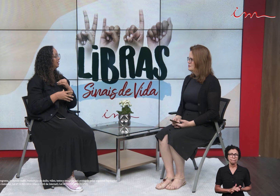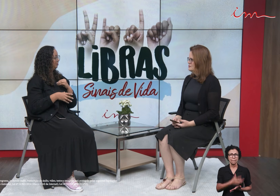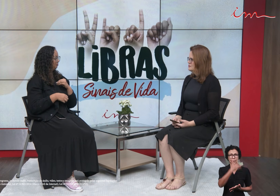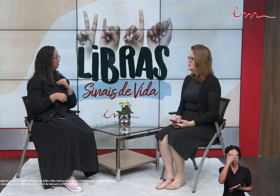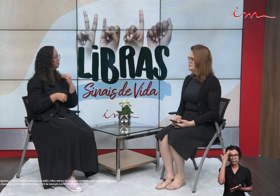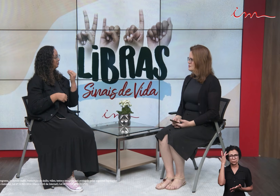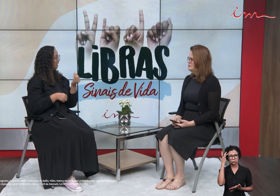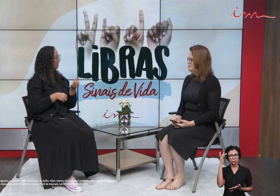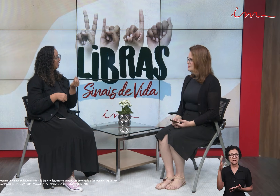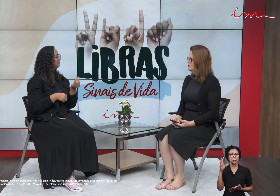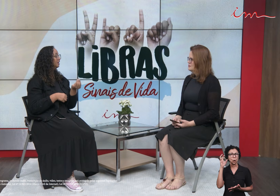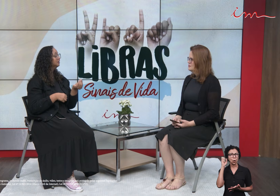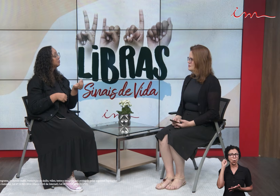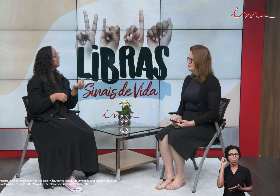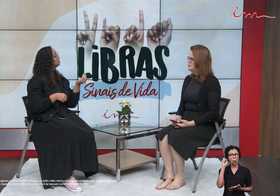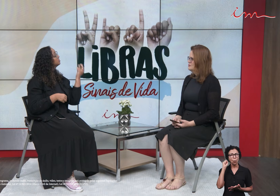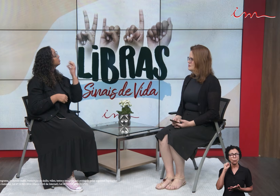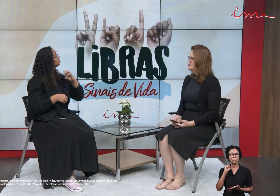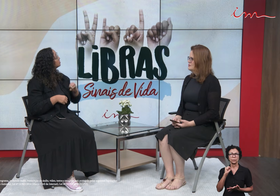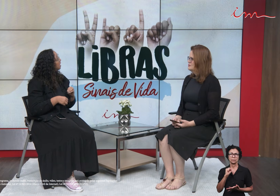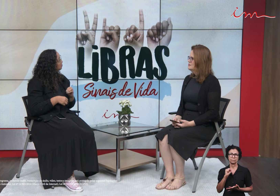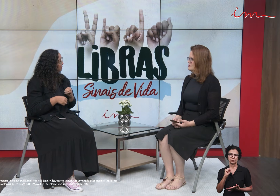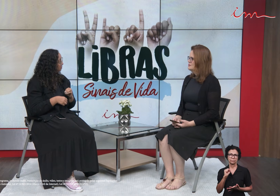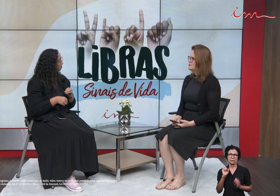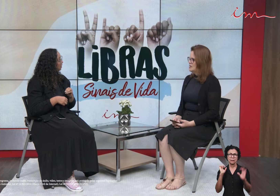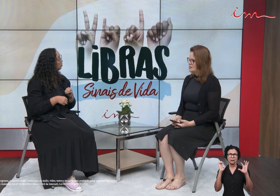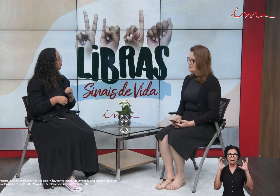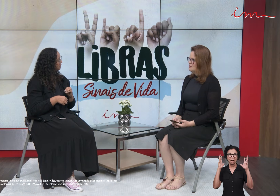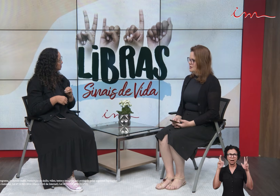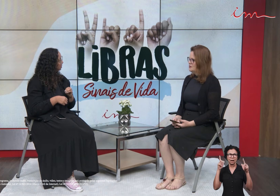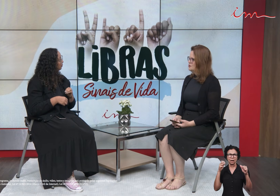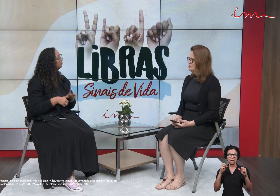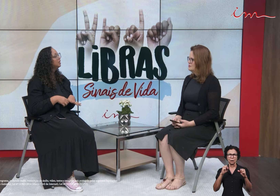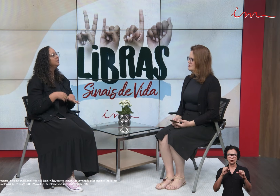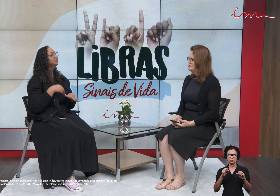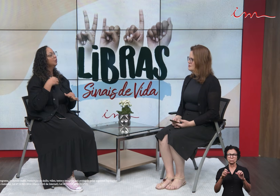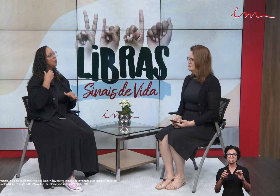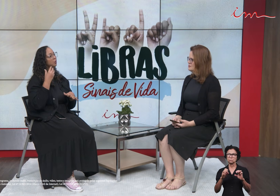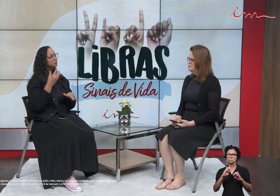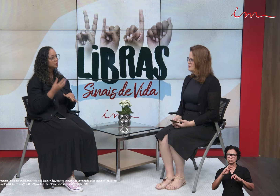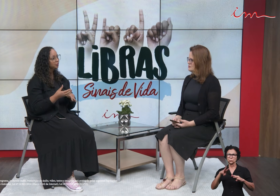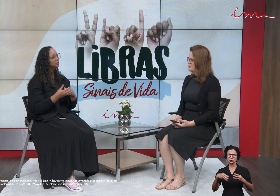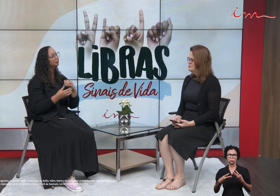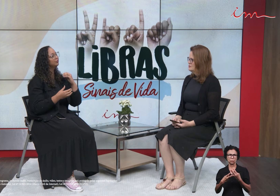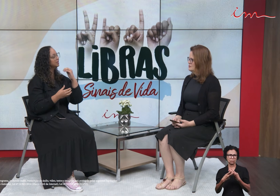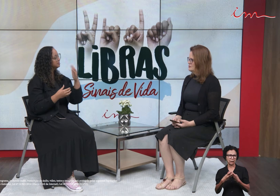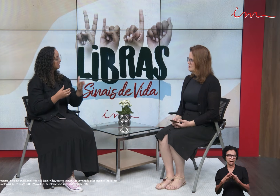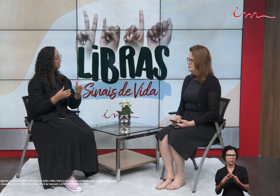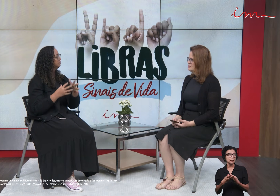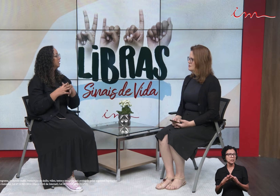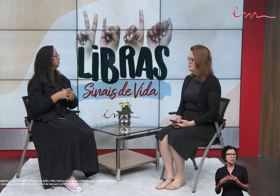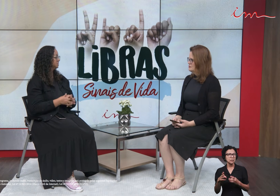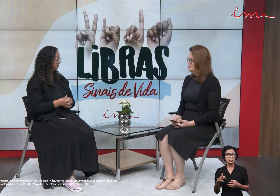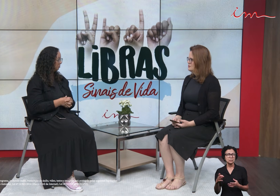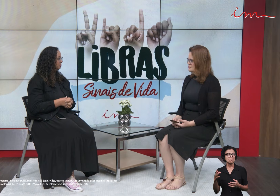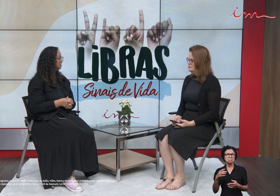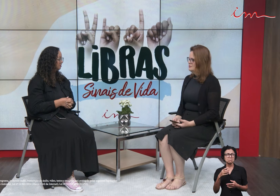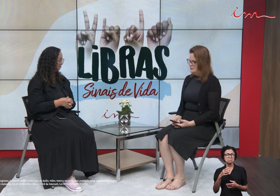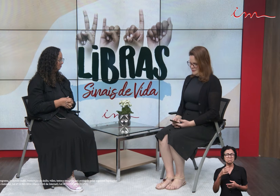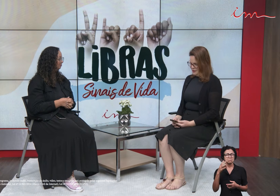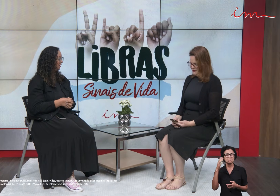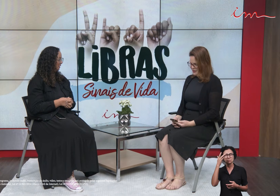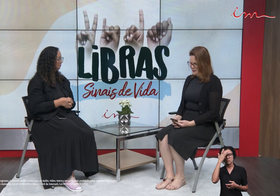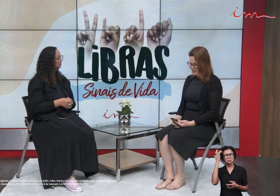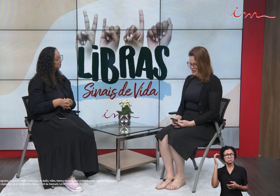o leão de Judá e ele também às vezes não sabe da comparação. Exatamente. Então com o surdo vai ser a mesma